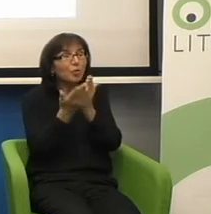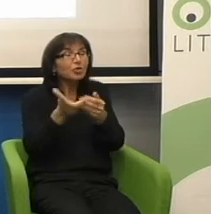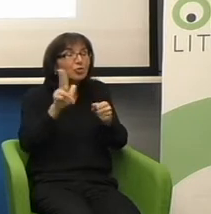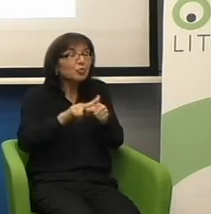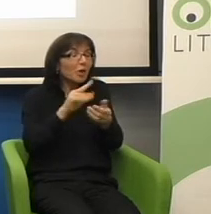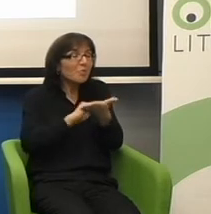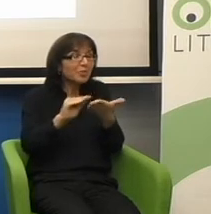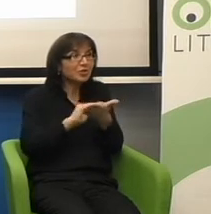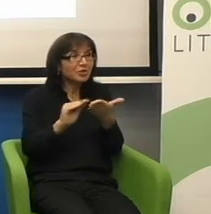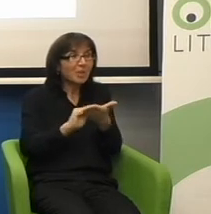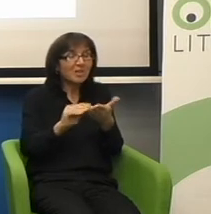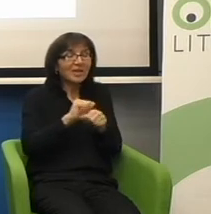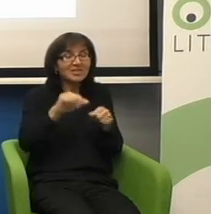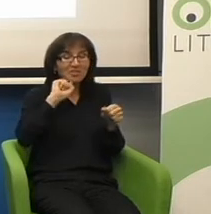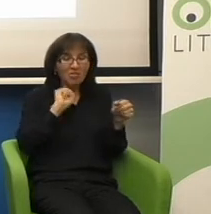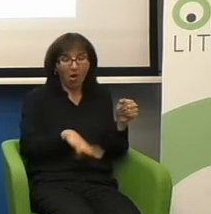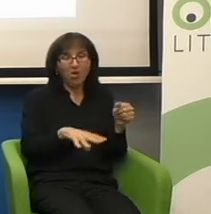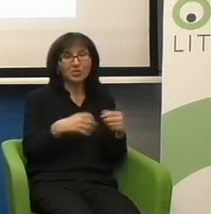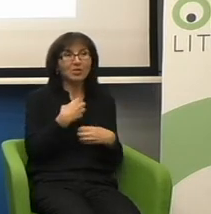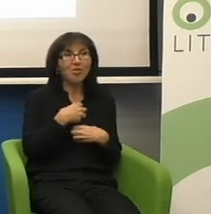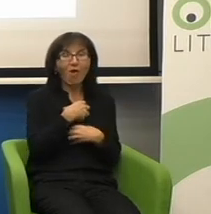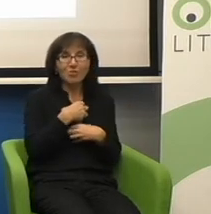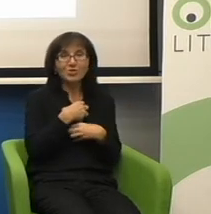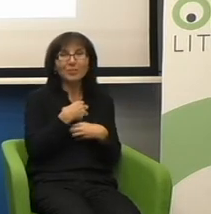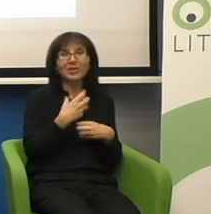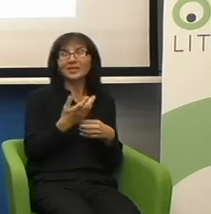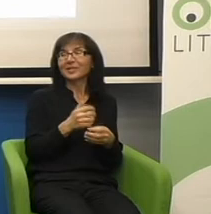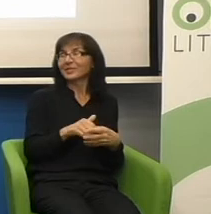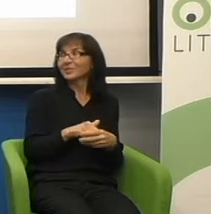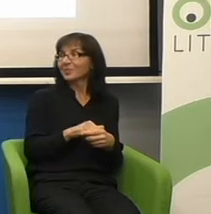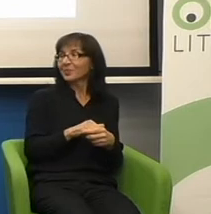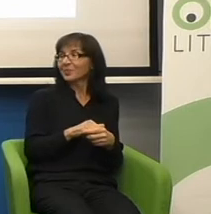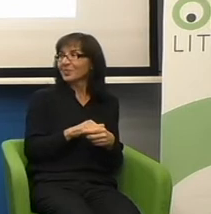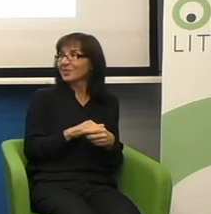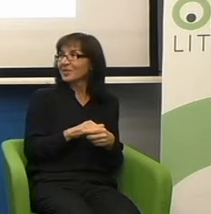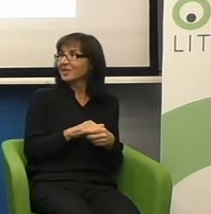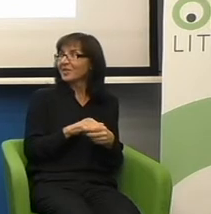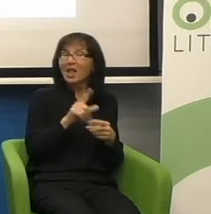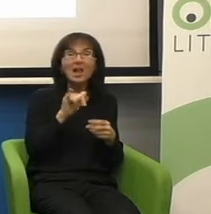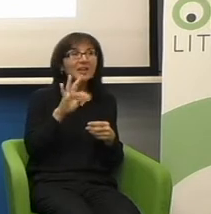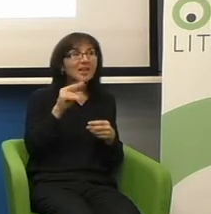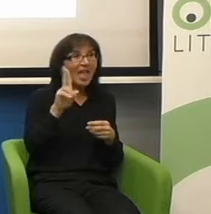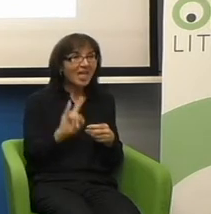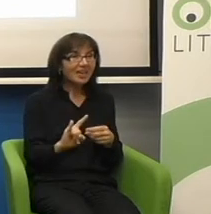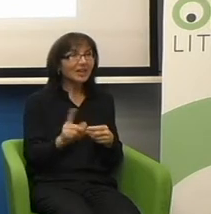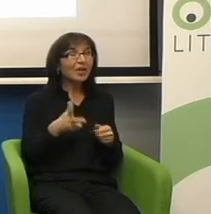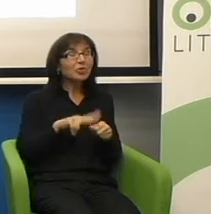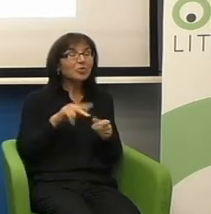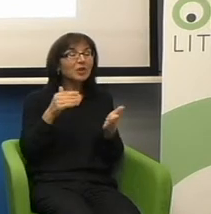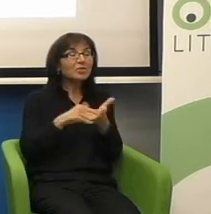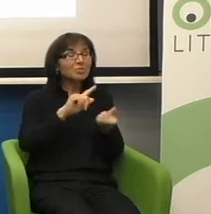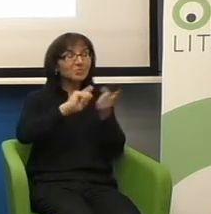jeszcze gorzej. Tak. Nie z filmacji, to są takie akapity po prostu, literki, które trzeba